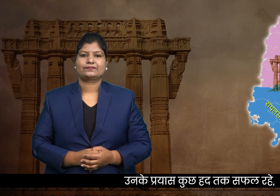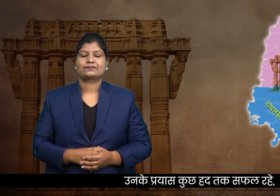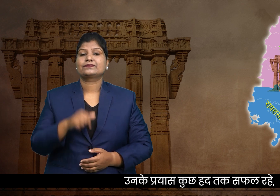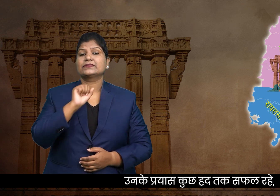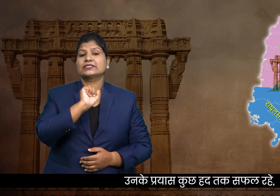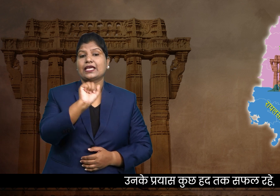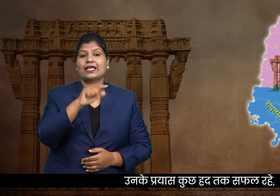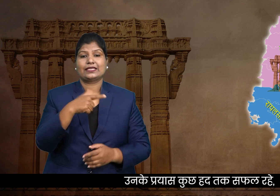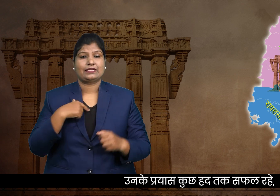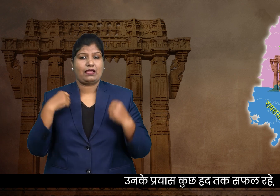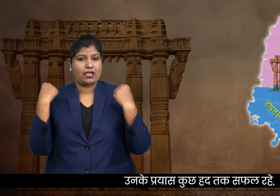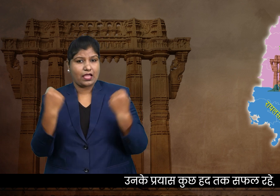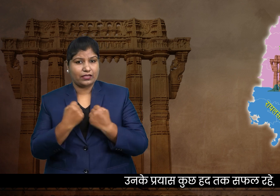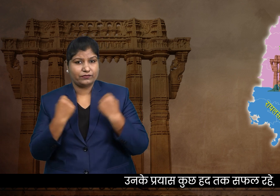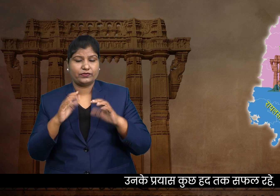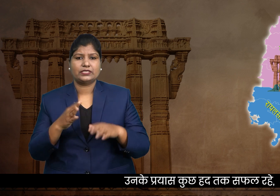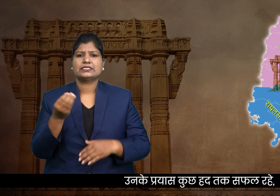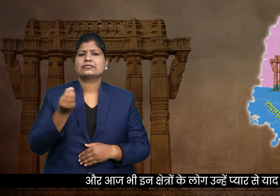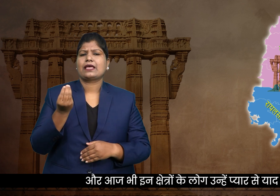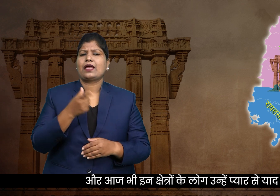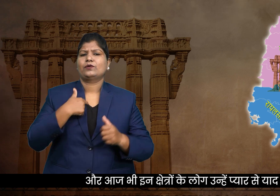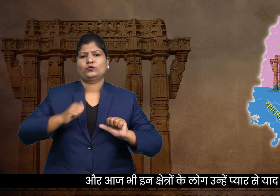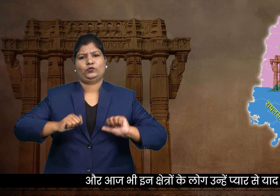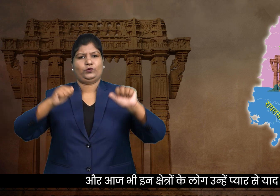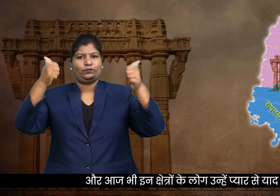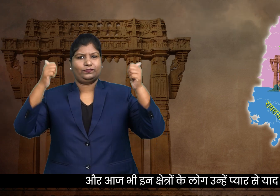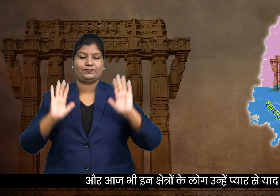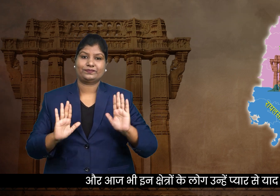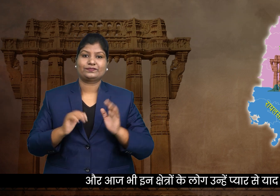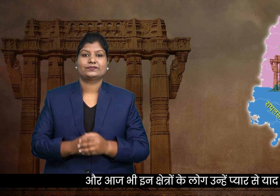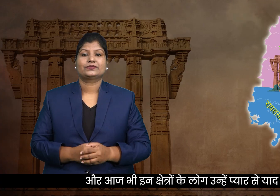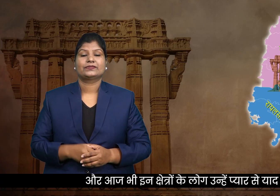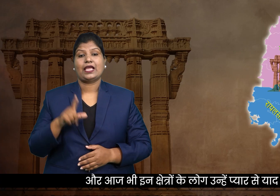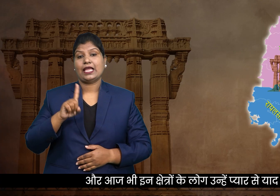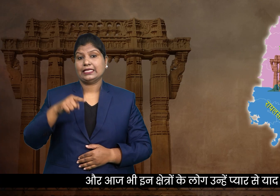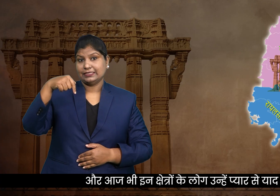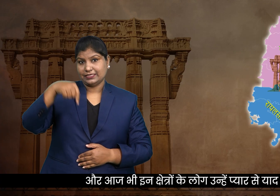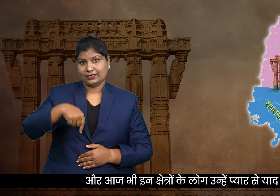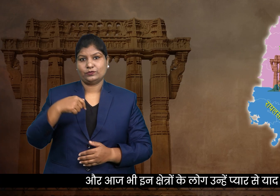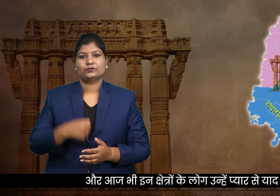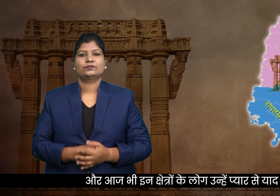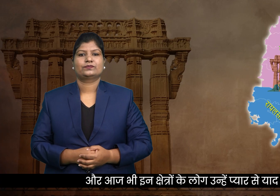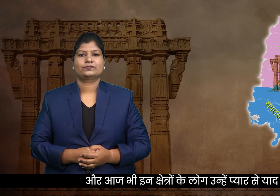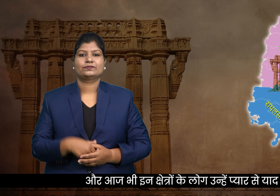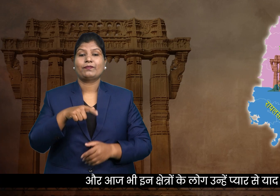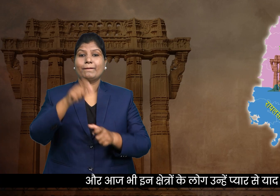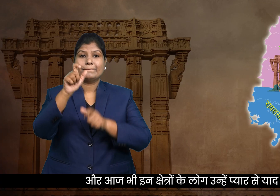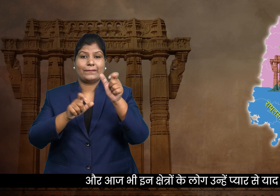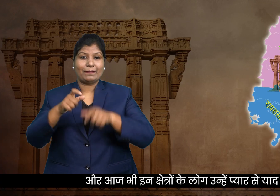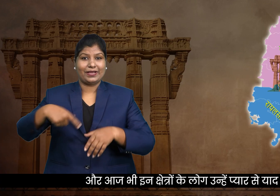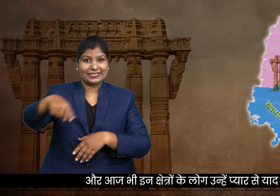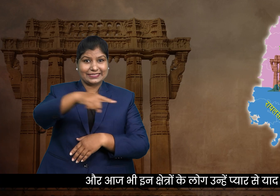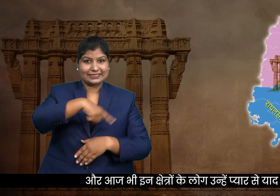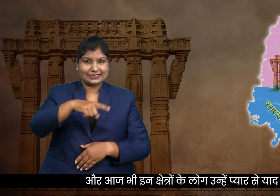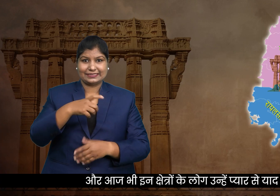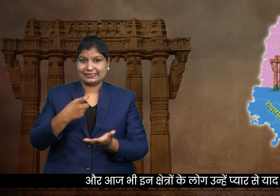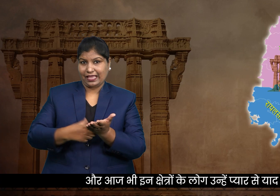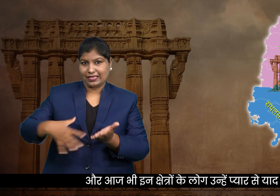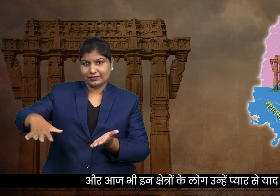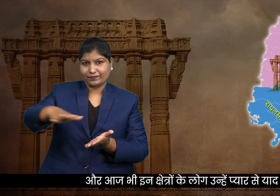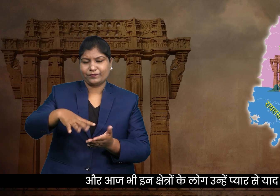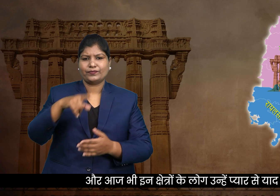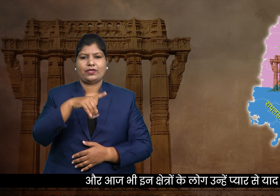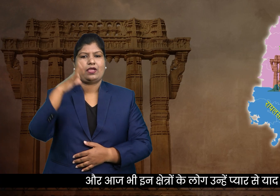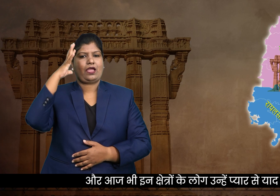उनके प्रयास कुछ हद तक सफल रहे और आज भी इन क्षेत्रों के लोग उन्हें प्यार से याद करते हैं।